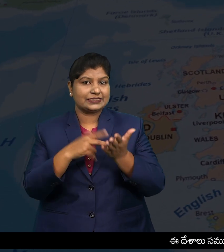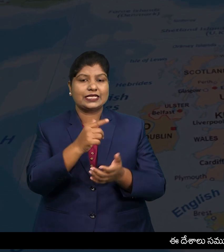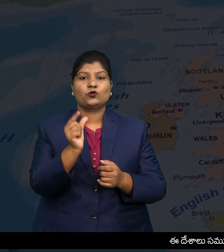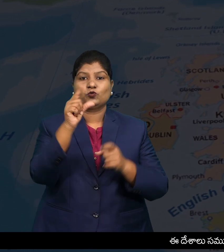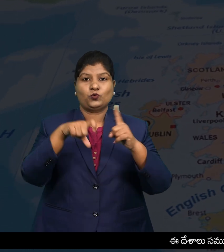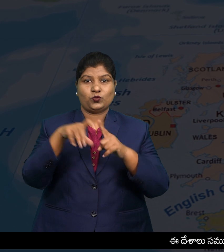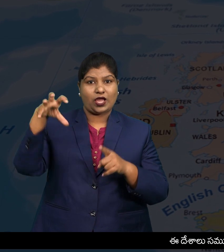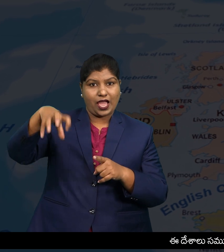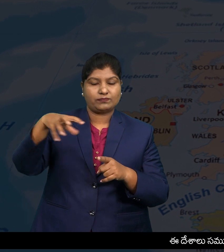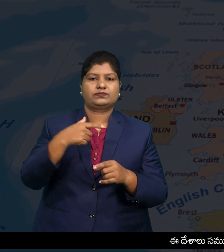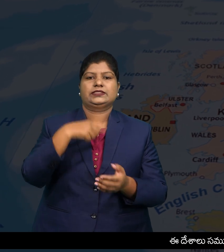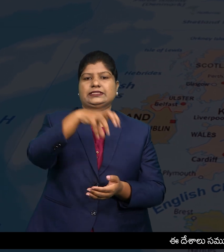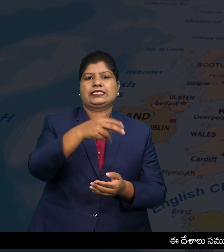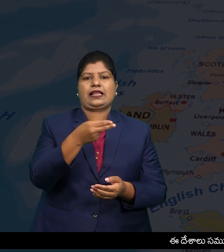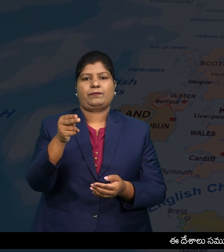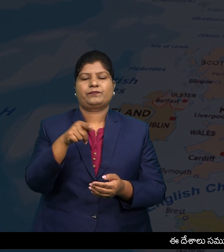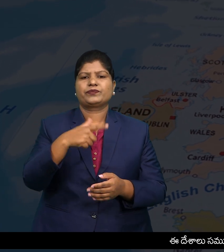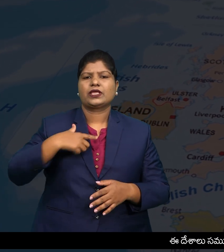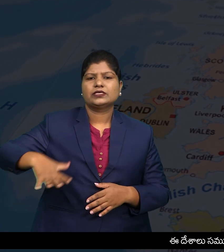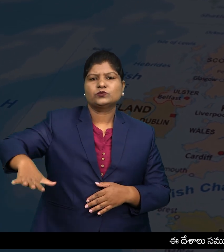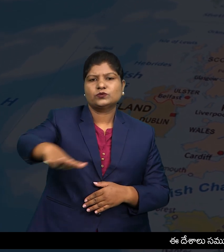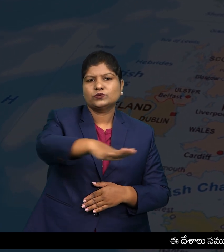ఈ దేశాలు సముద్రాలచే ఆవరించబడి ఉన్నాయి.